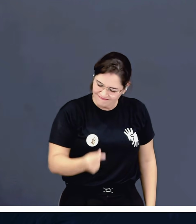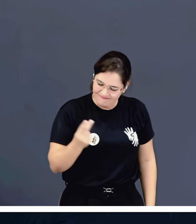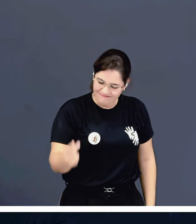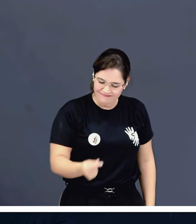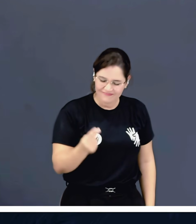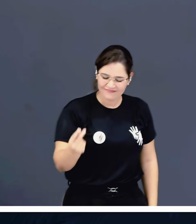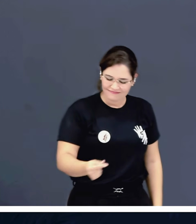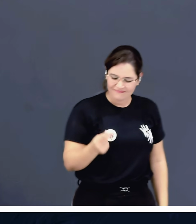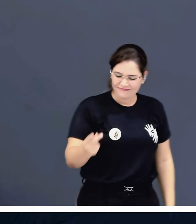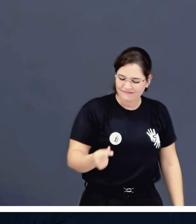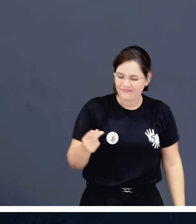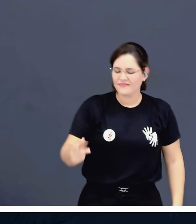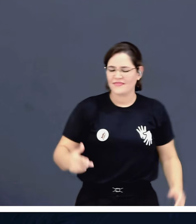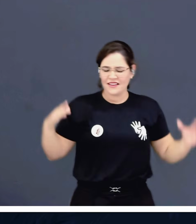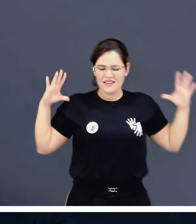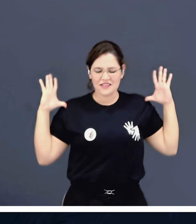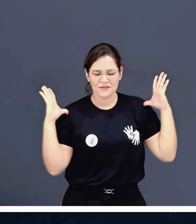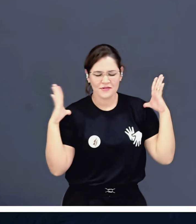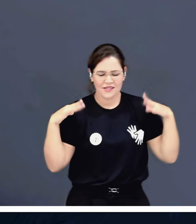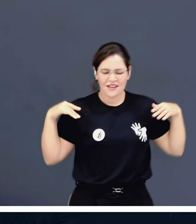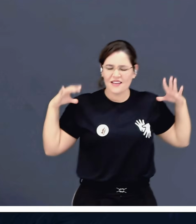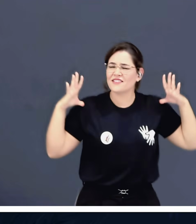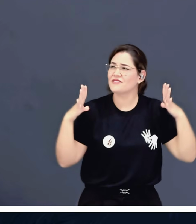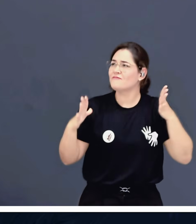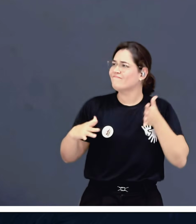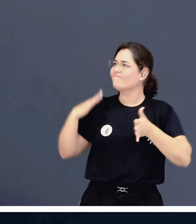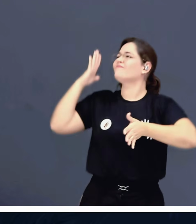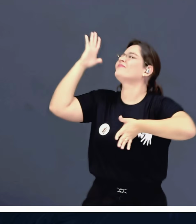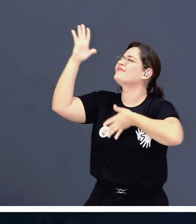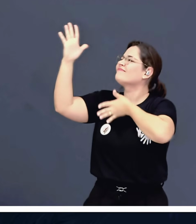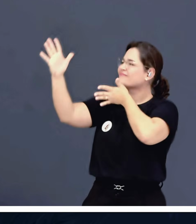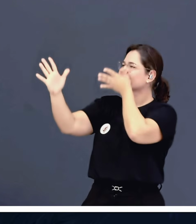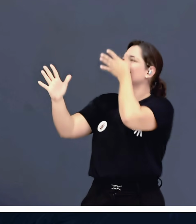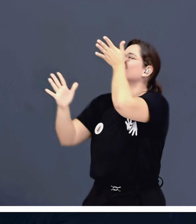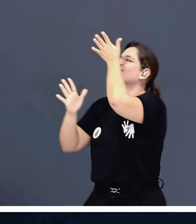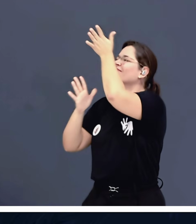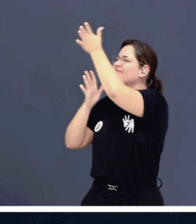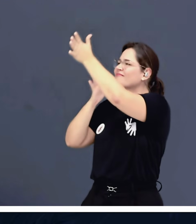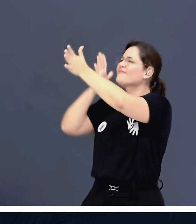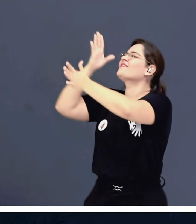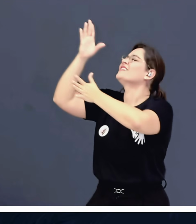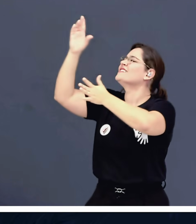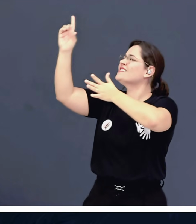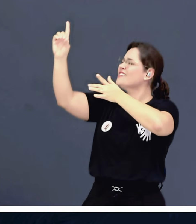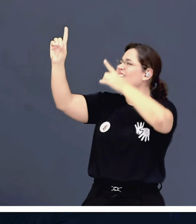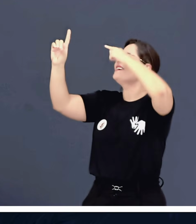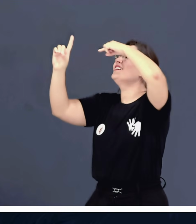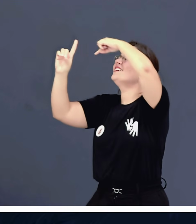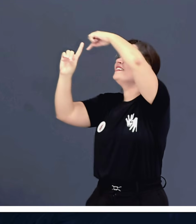os anjos clamam, e os anjos clamam.